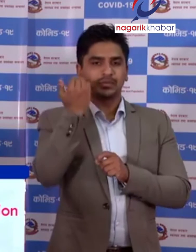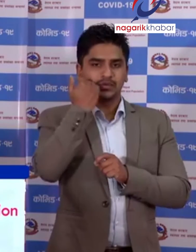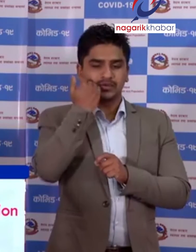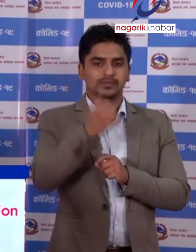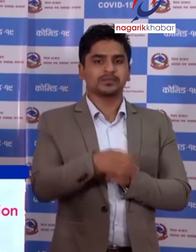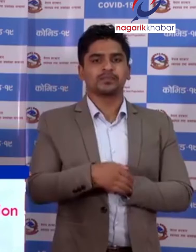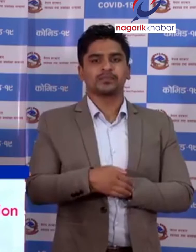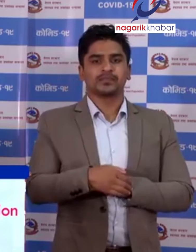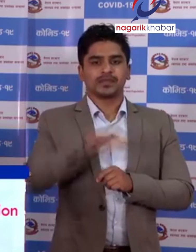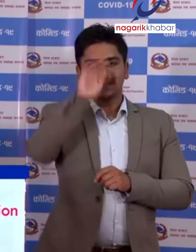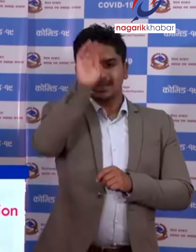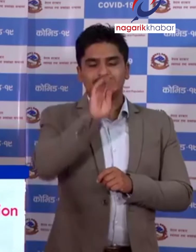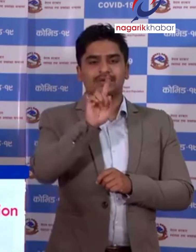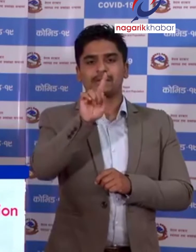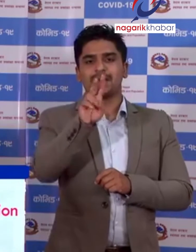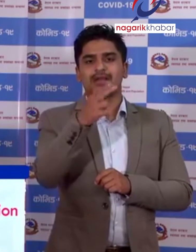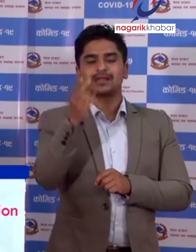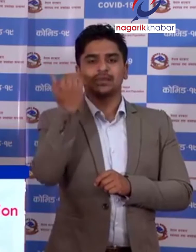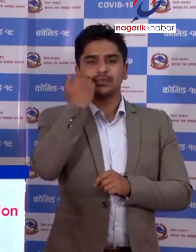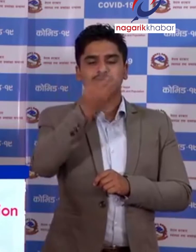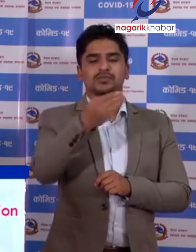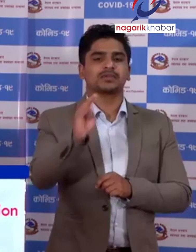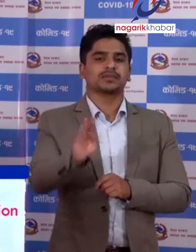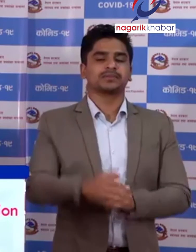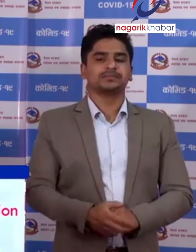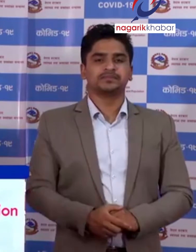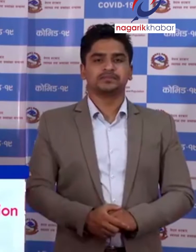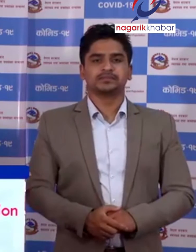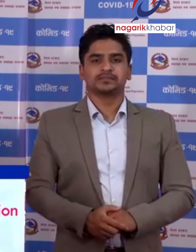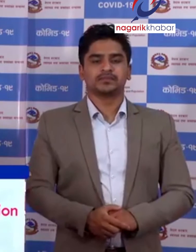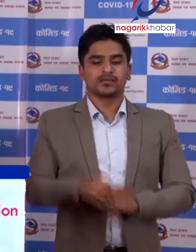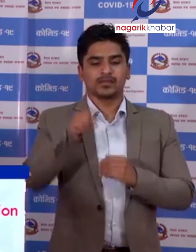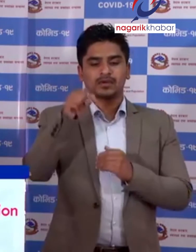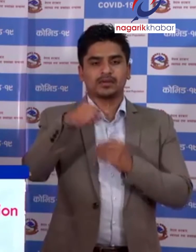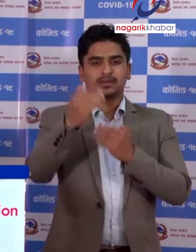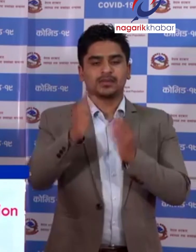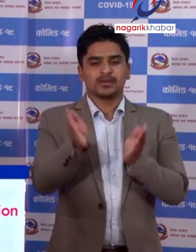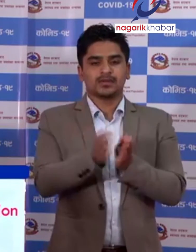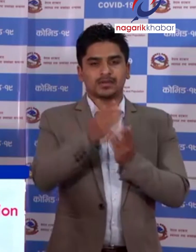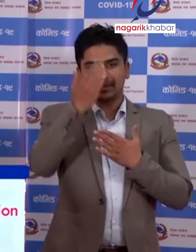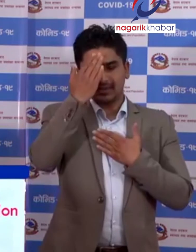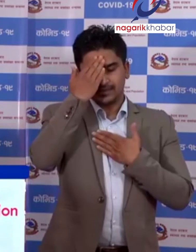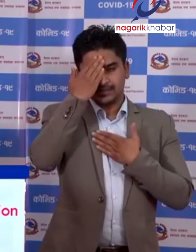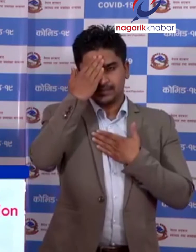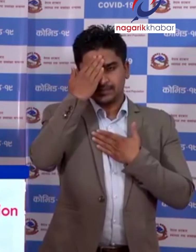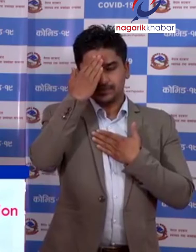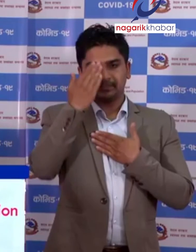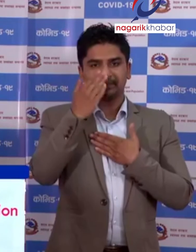र सिराह को 12 जना पुरुष हुनुहुन्छ। हाल जम्मा संक्रमितहरुको